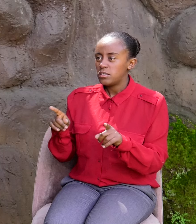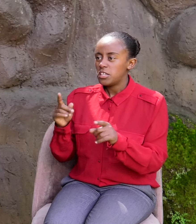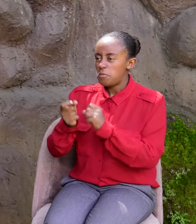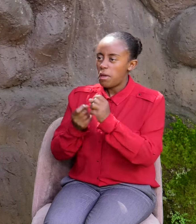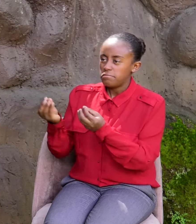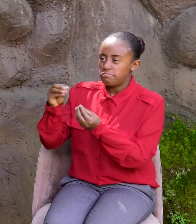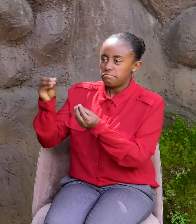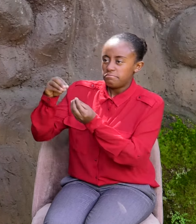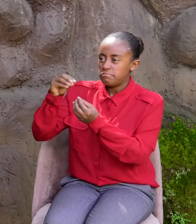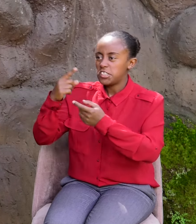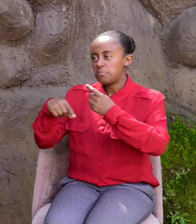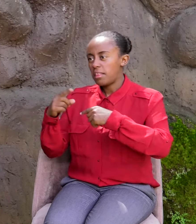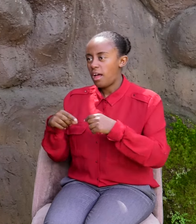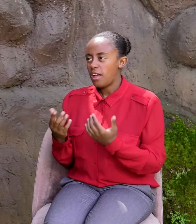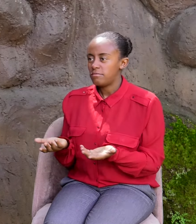ሲመጣ መሰለኝ